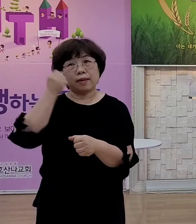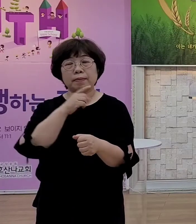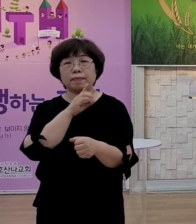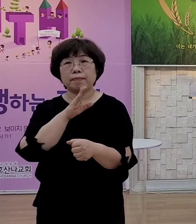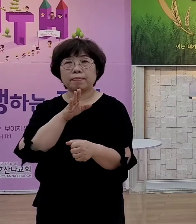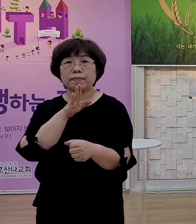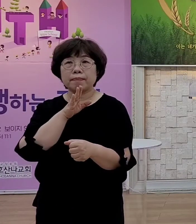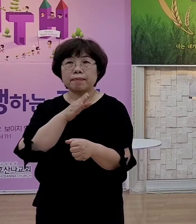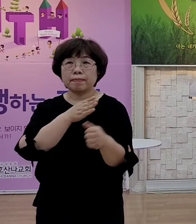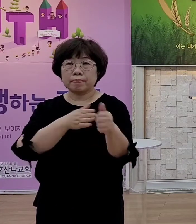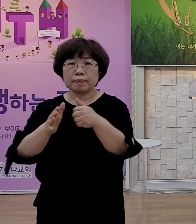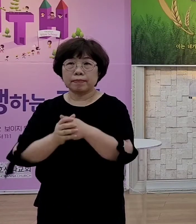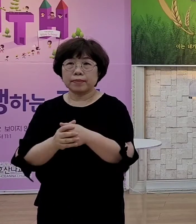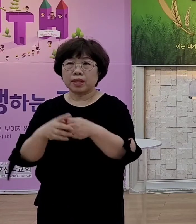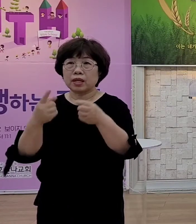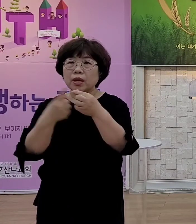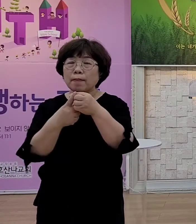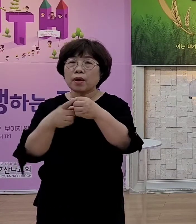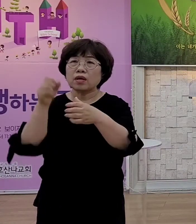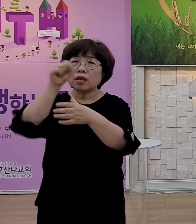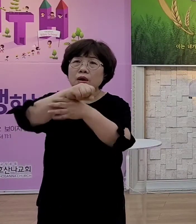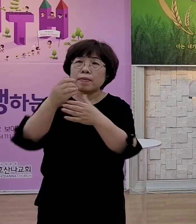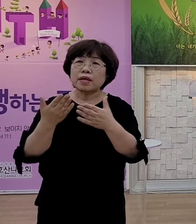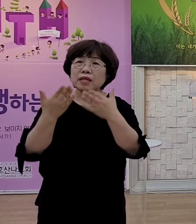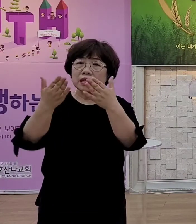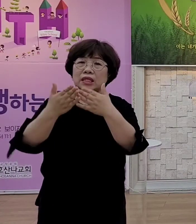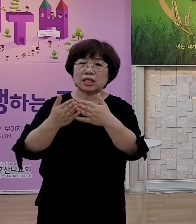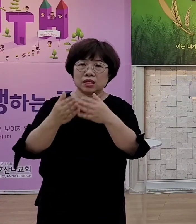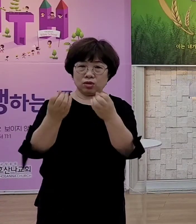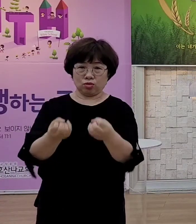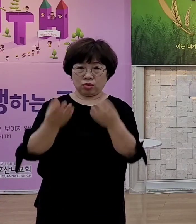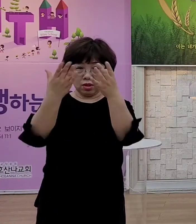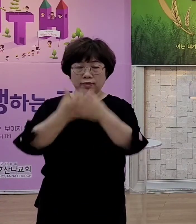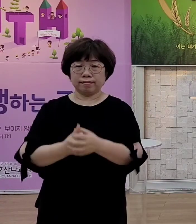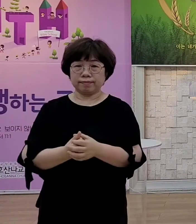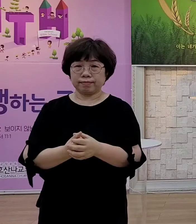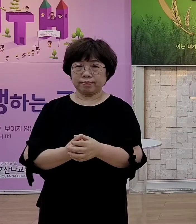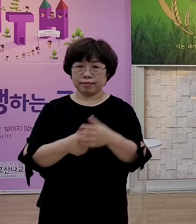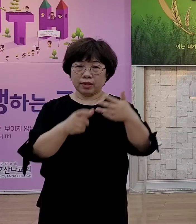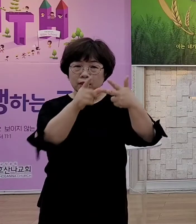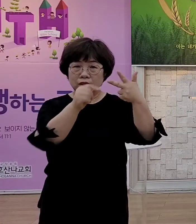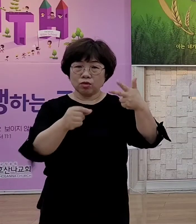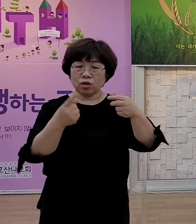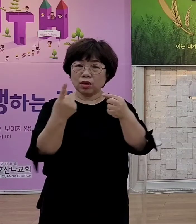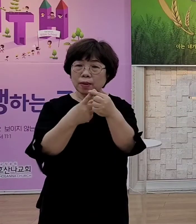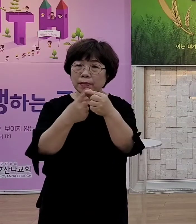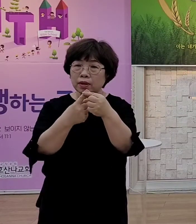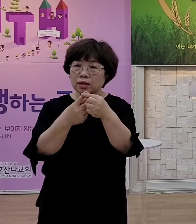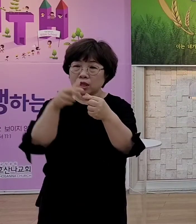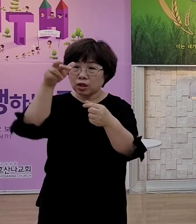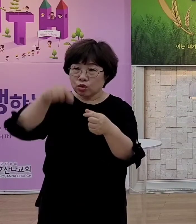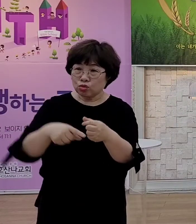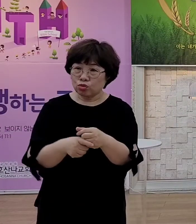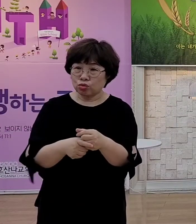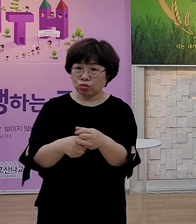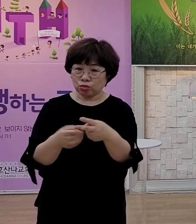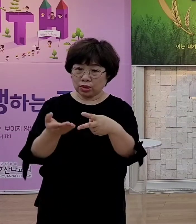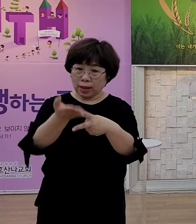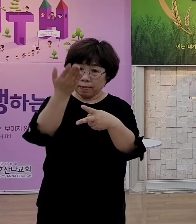첫 열매를 드리는 절기다. 맥주 감사절, 오늘 7월 첫 주일을 전반기 감사라 이렇게